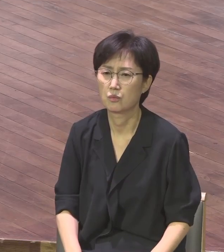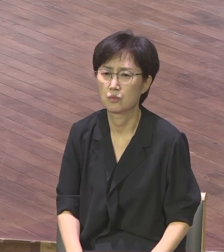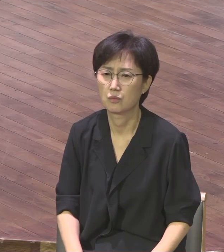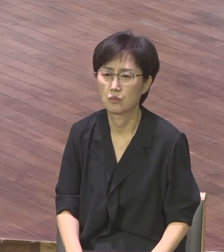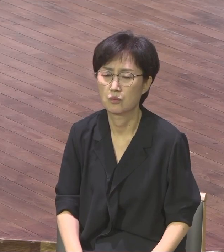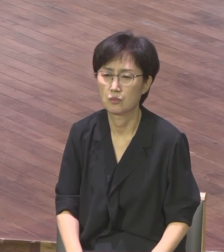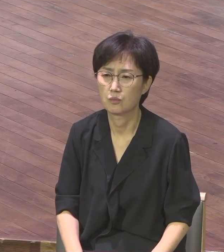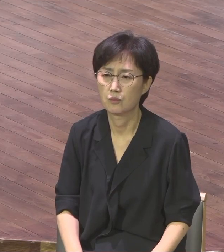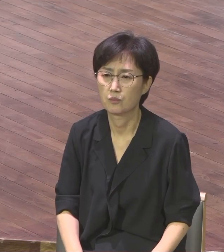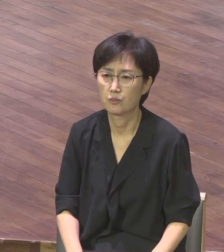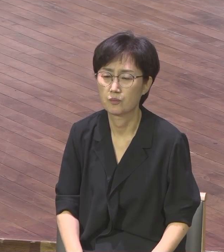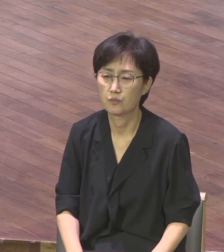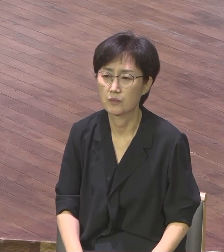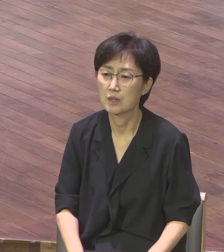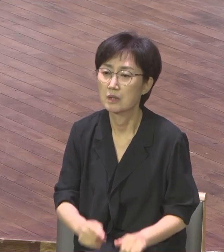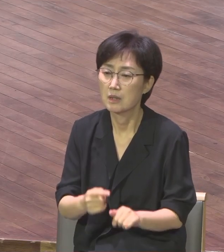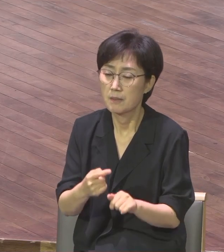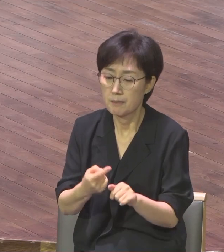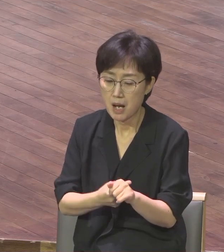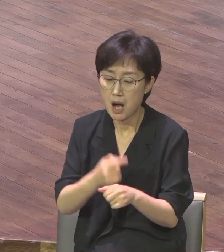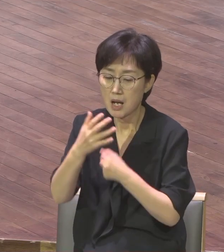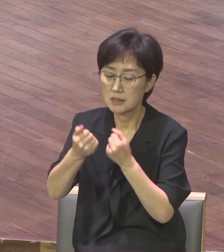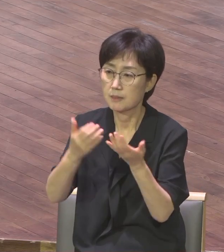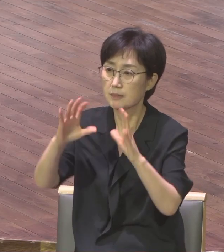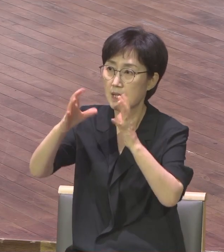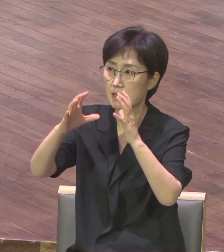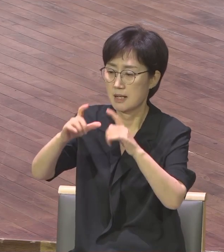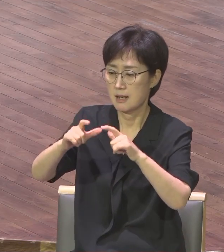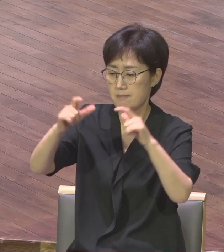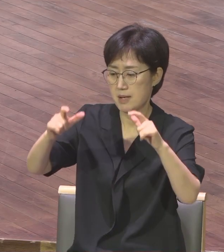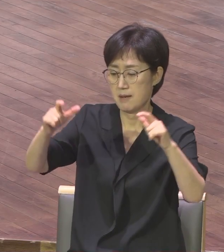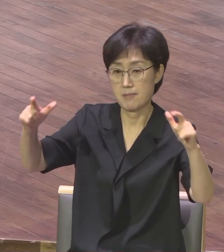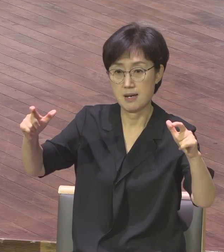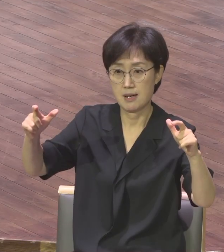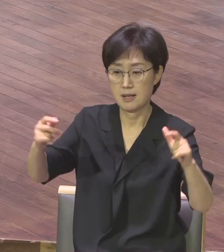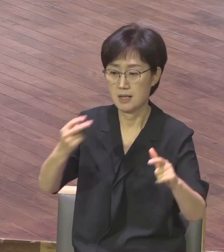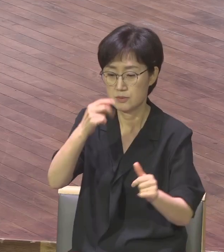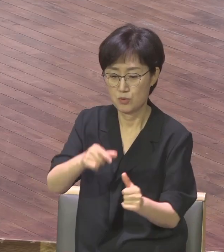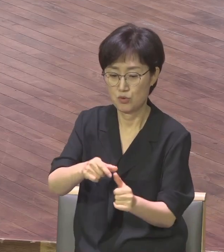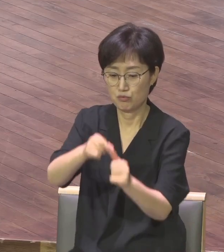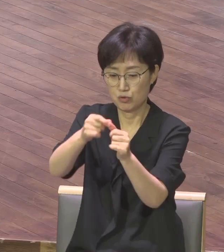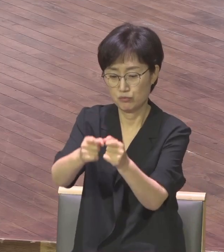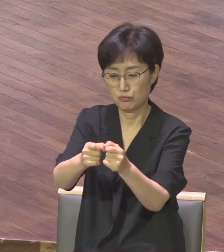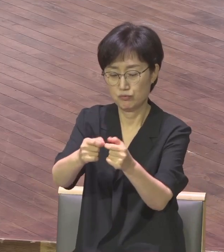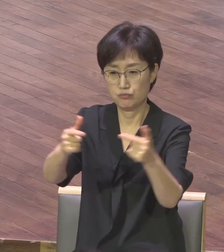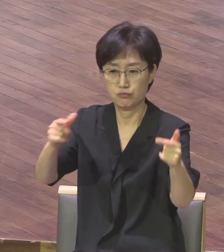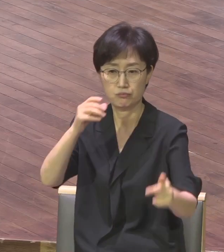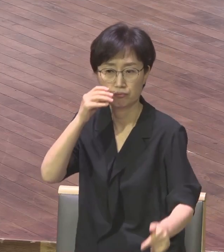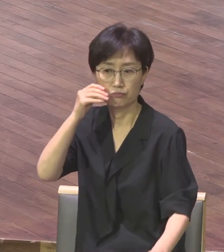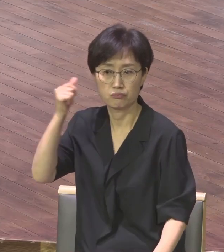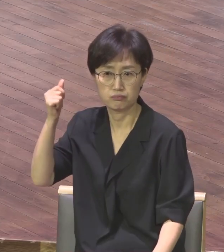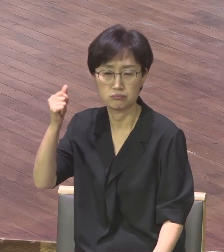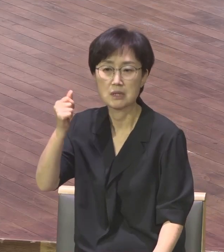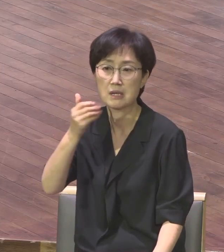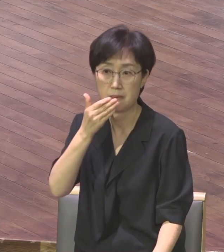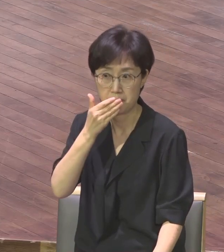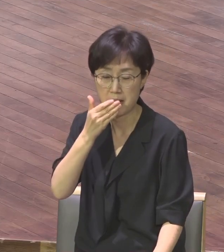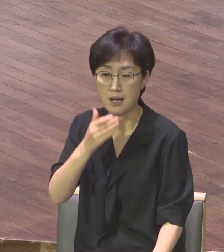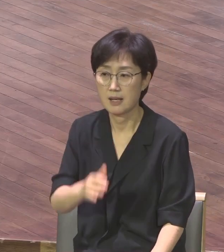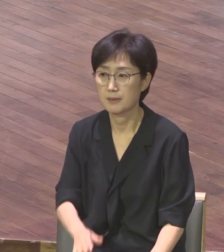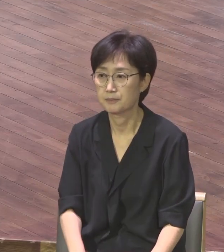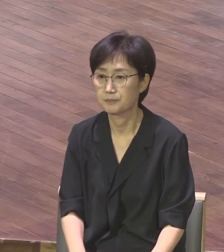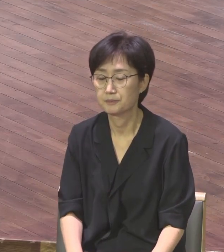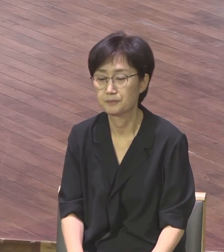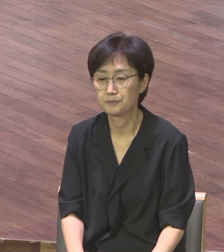이 일을 통해서 하나님 나라가 확장이 되는 생명 구원의 이 역사가 지속적으로 일어나야